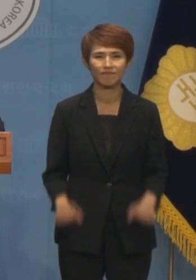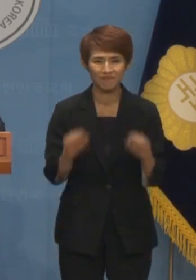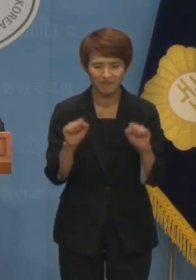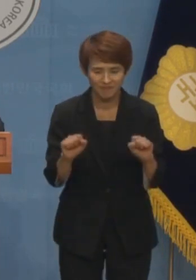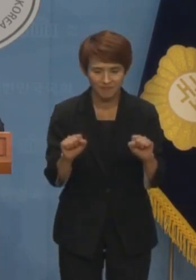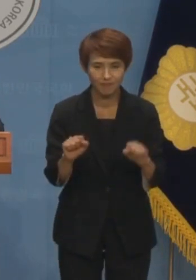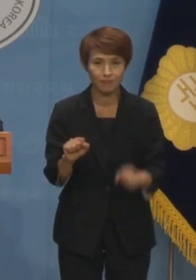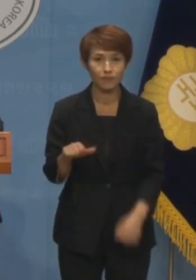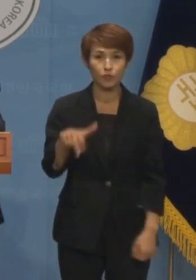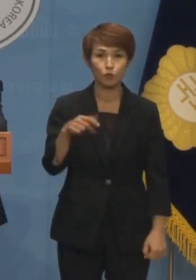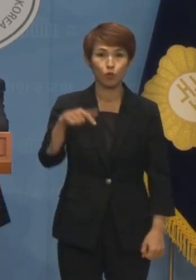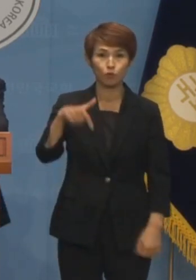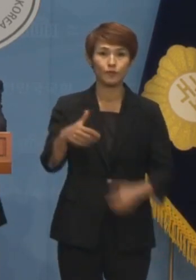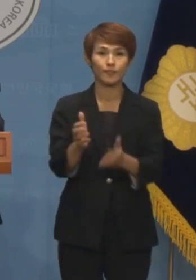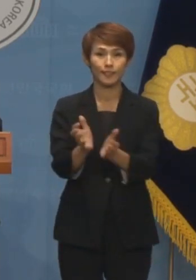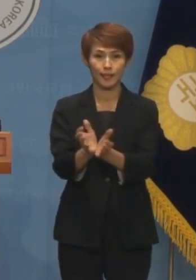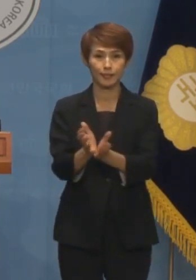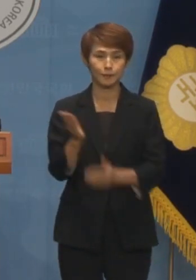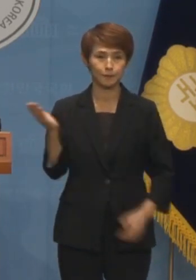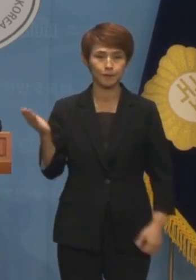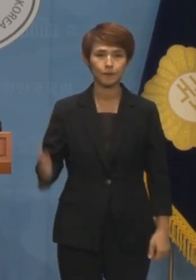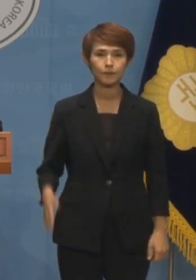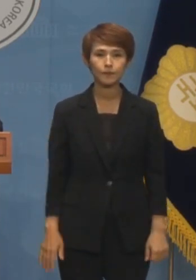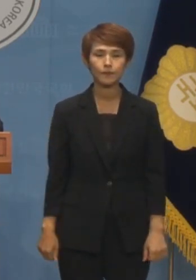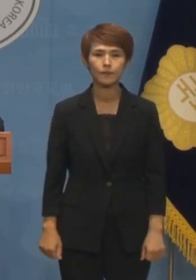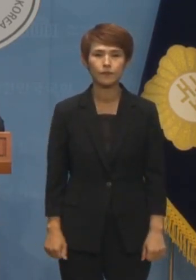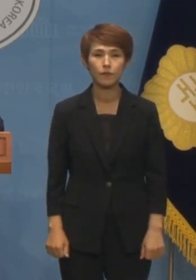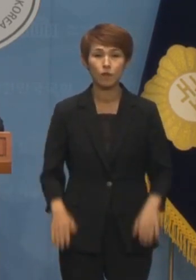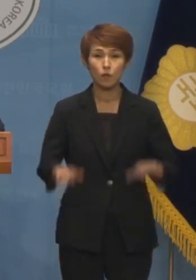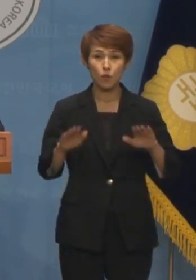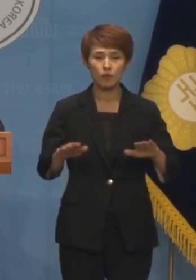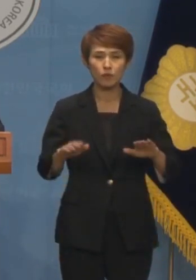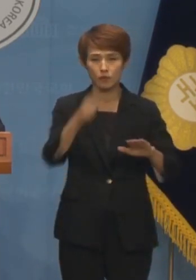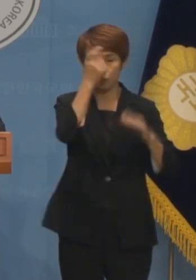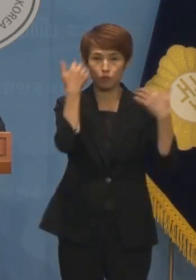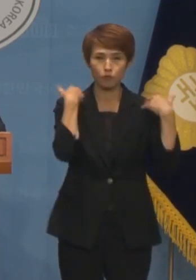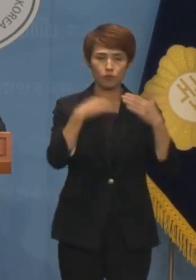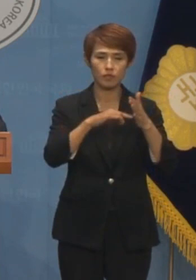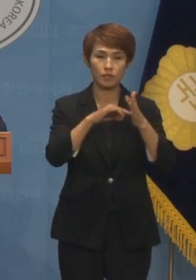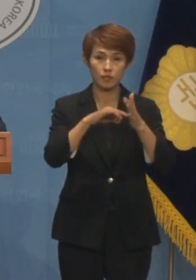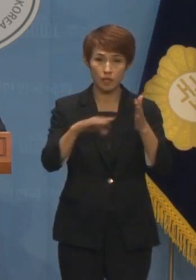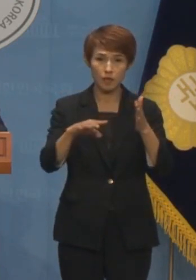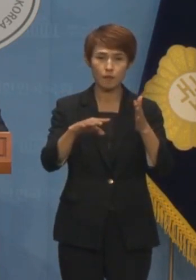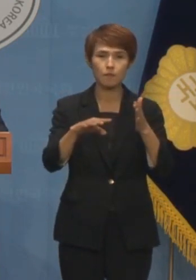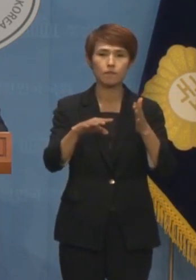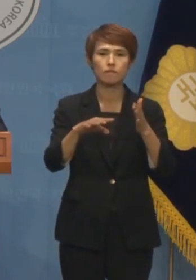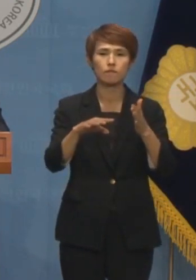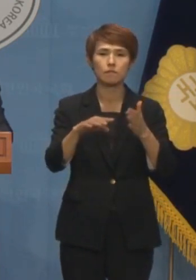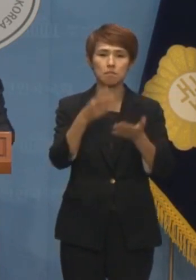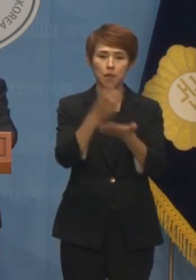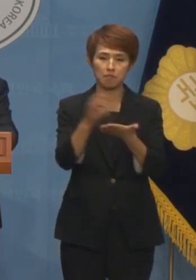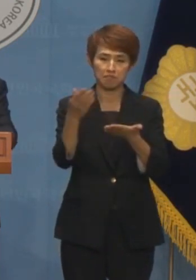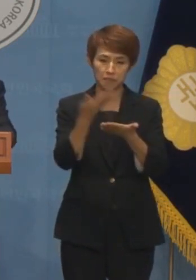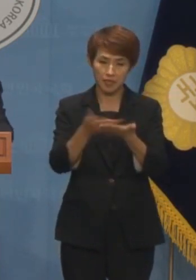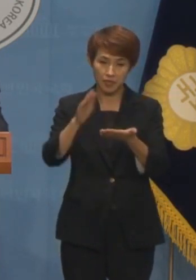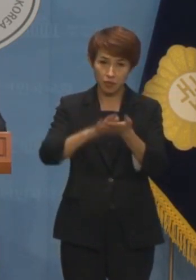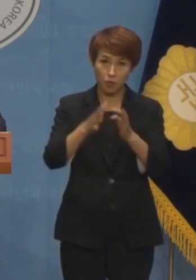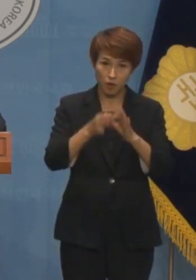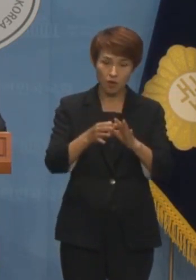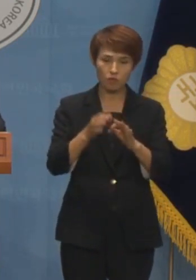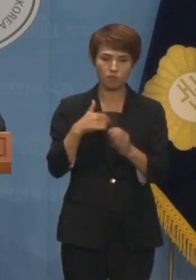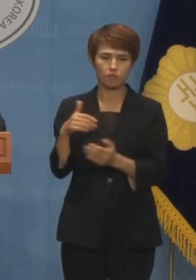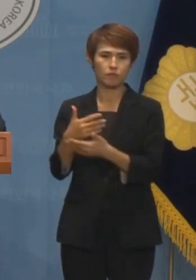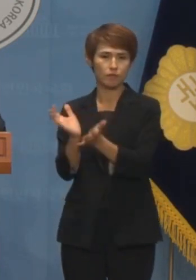안녕하십니까. 조국혁신당입니다. 오늘 발표된 정부의 세법 개정안에 대한 조국혁신당의 입장을 말씀드리기 위해서